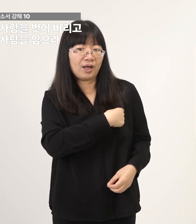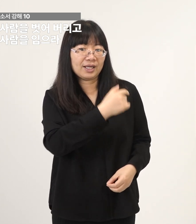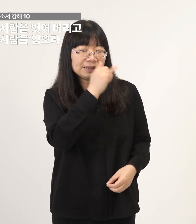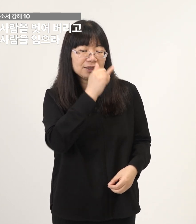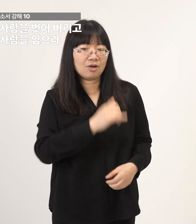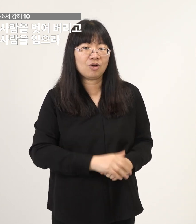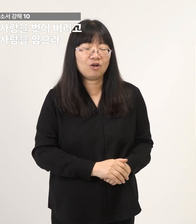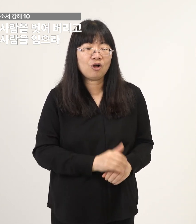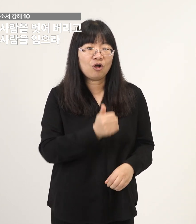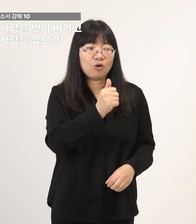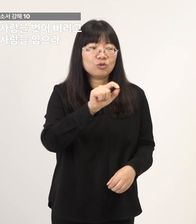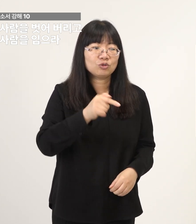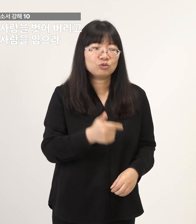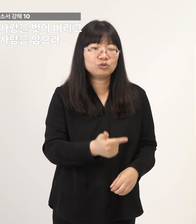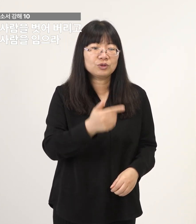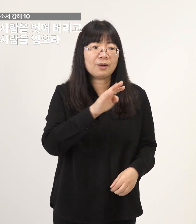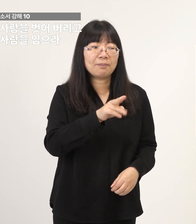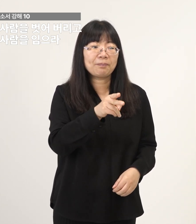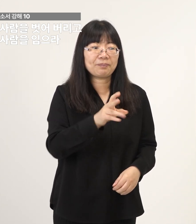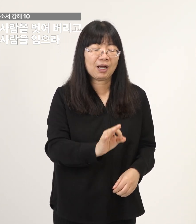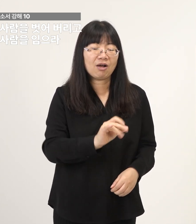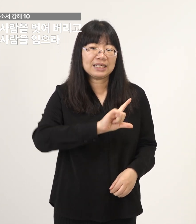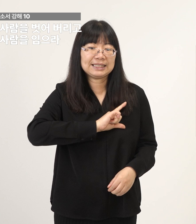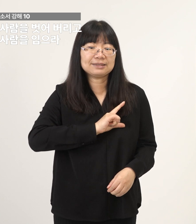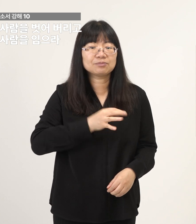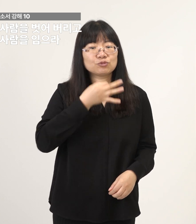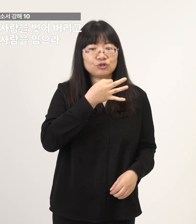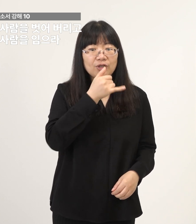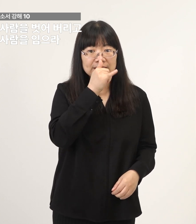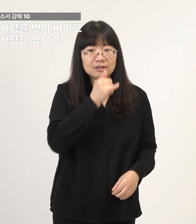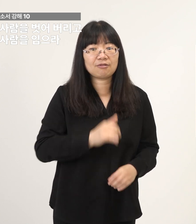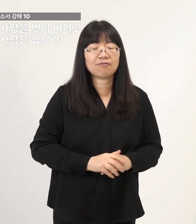그래, 훈병이라고 그러죠. 훈련소에서는 훈병.